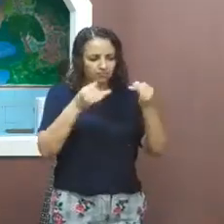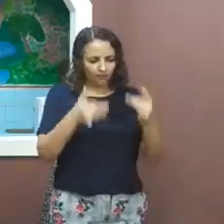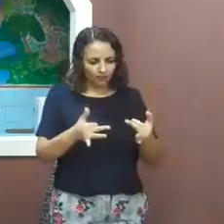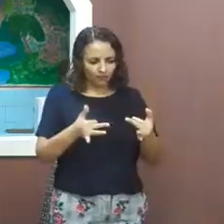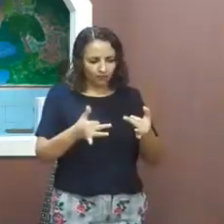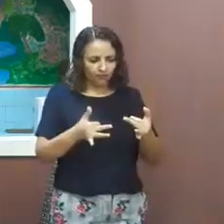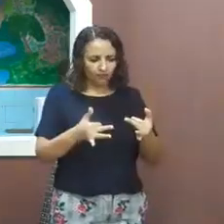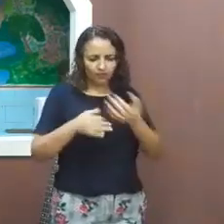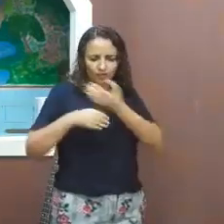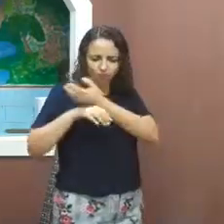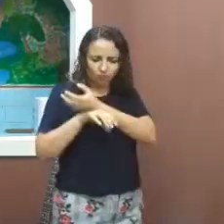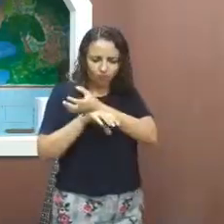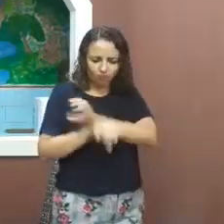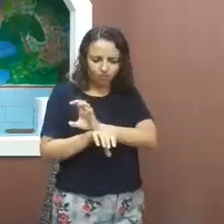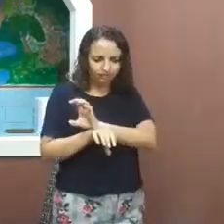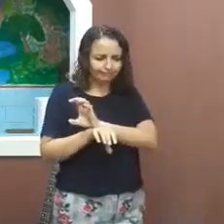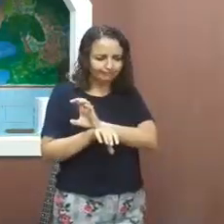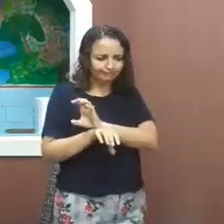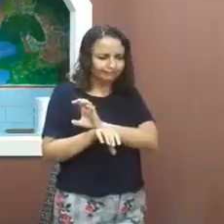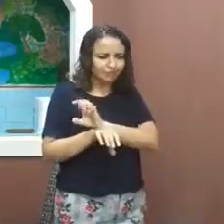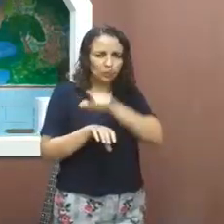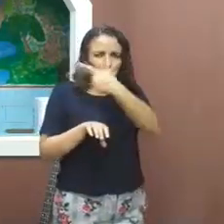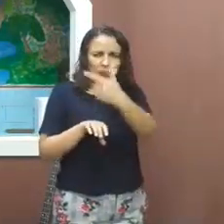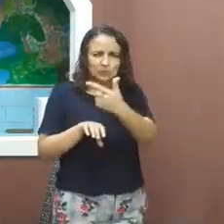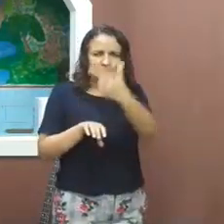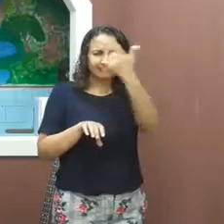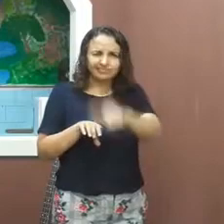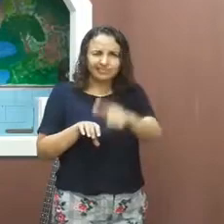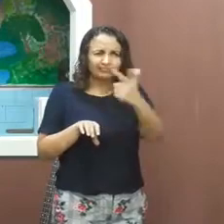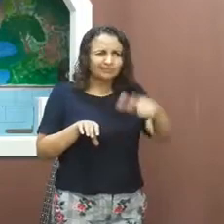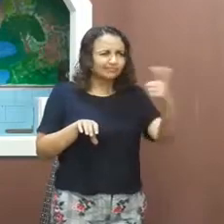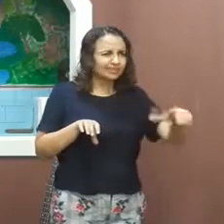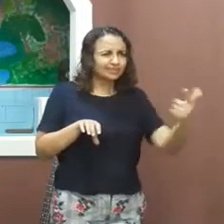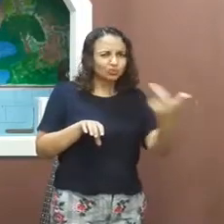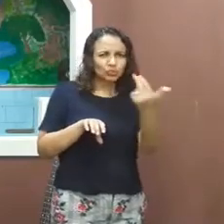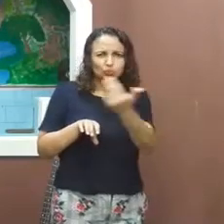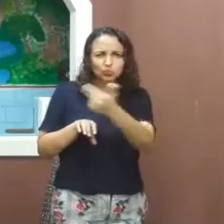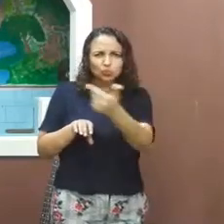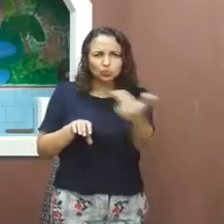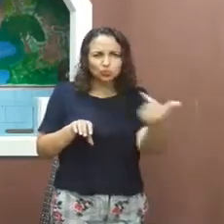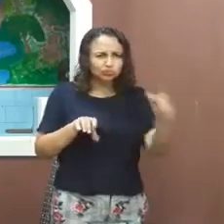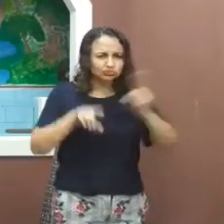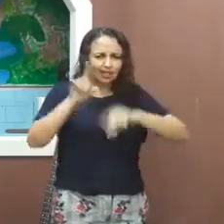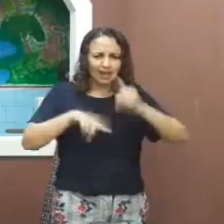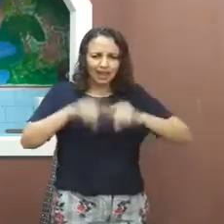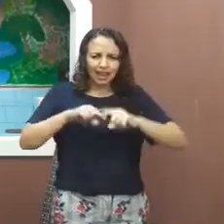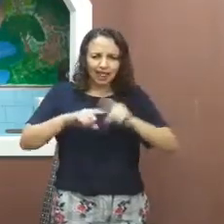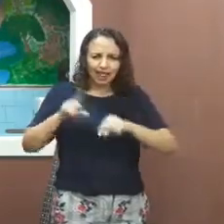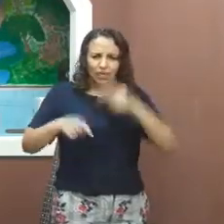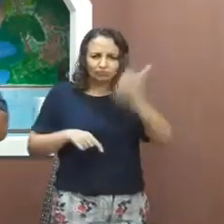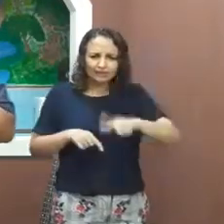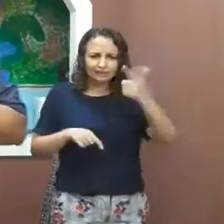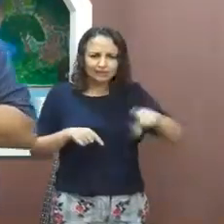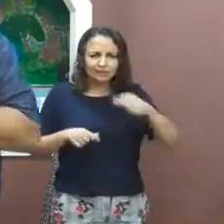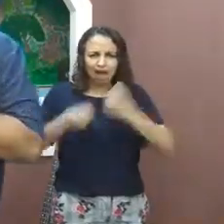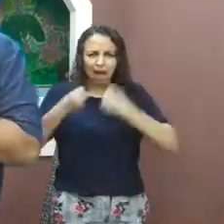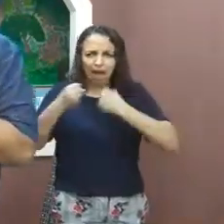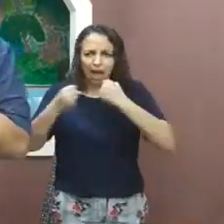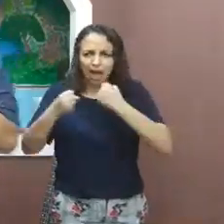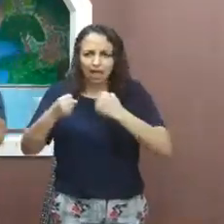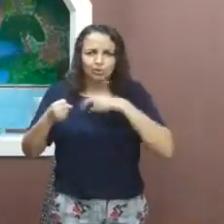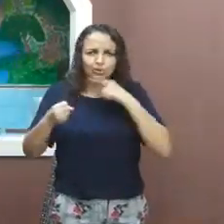com Deus. Você vai correr atrás do dinheiro, não vai preencher o vazio. E